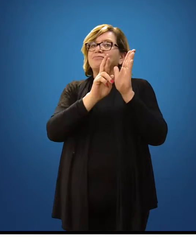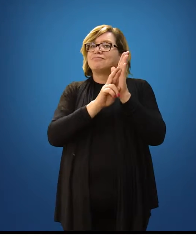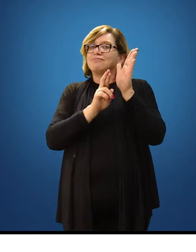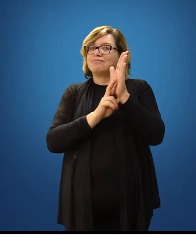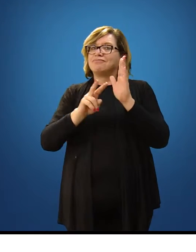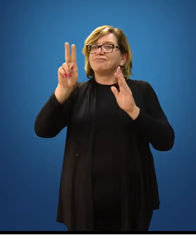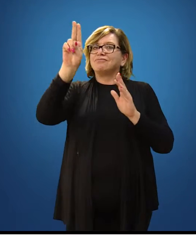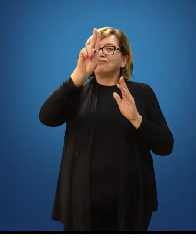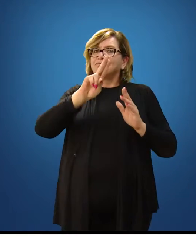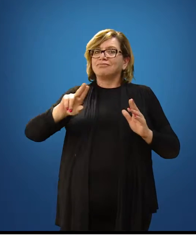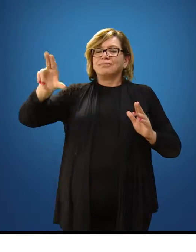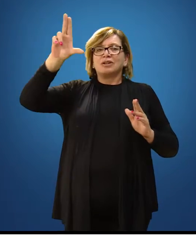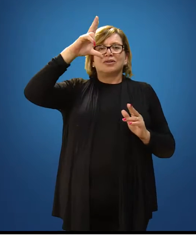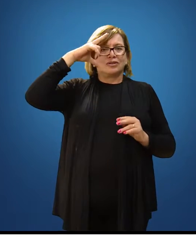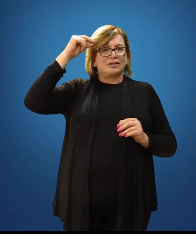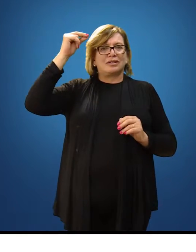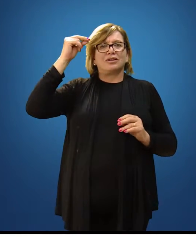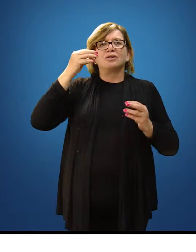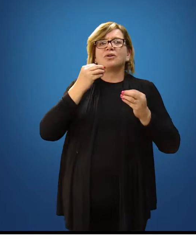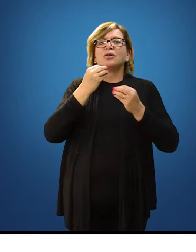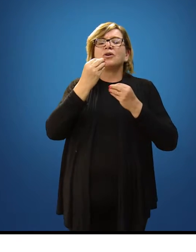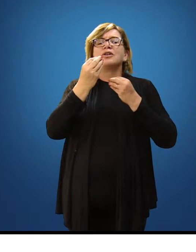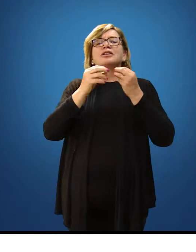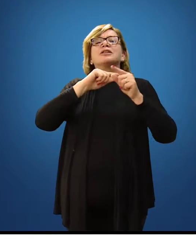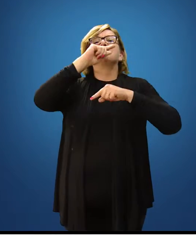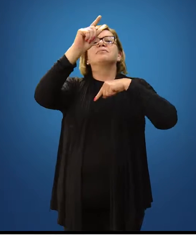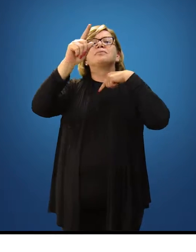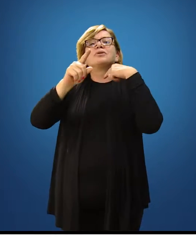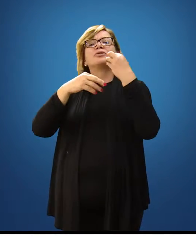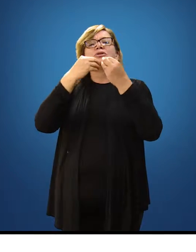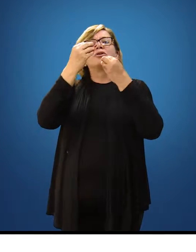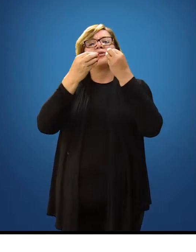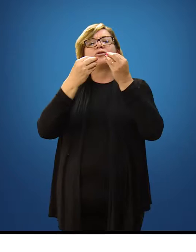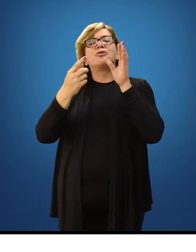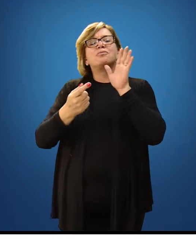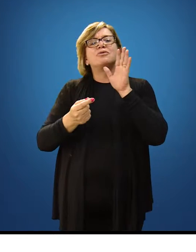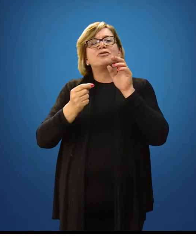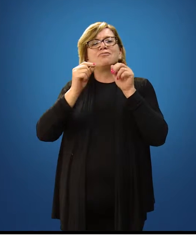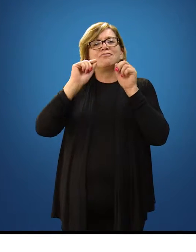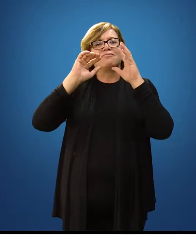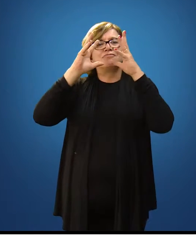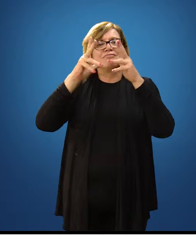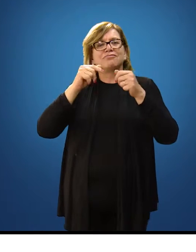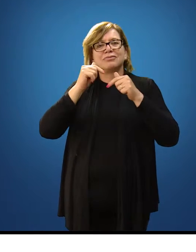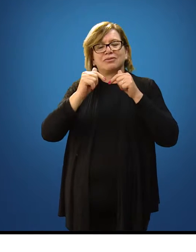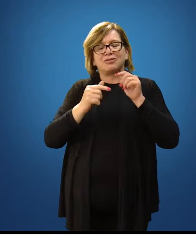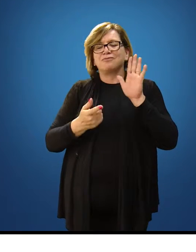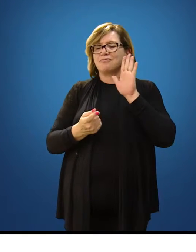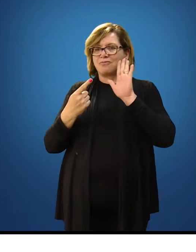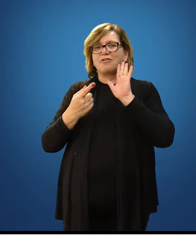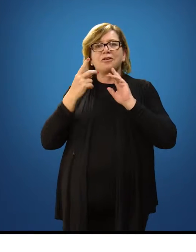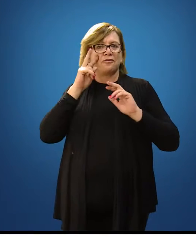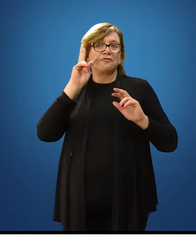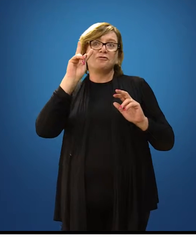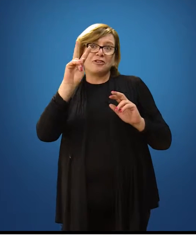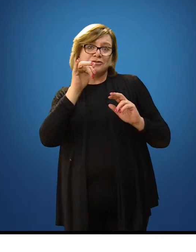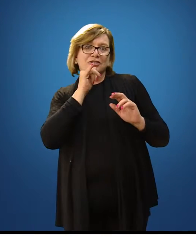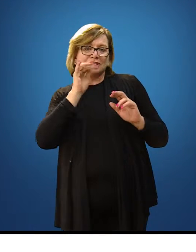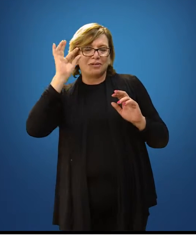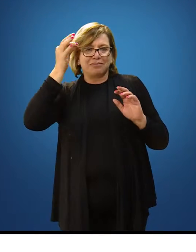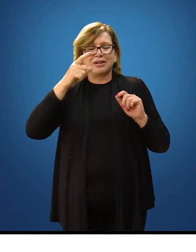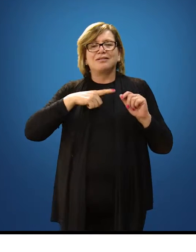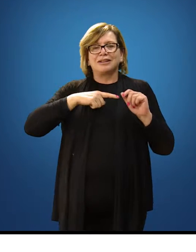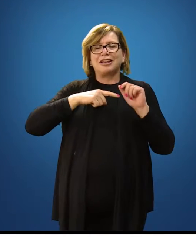Unicentro. Bem, como é que ele vai ficar ao final? Vejam aqui um exemplo rápido. Então tem aqui, título do